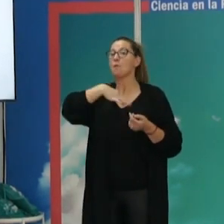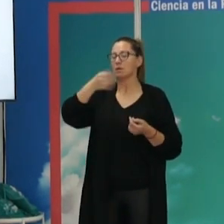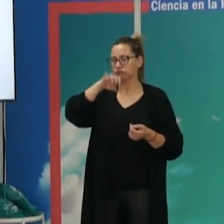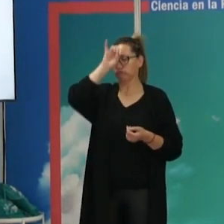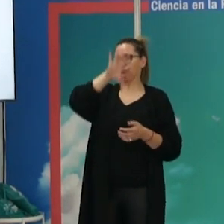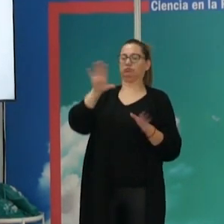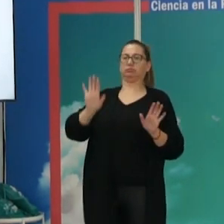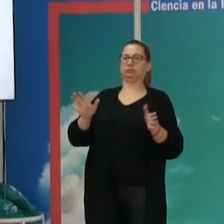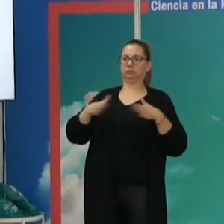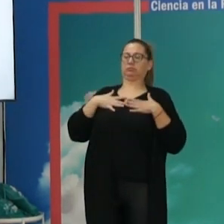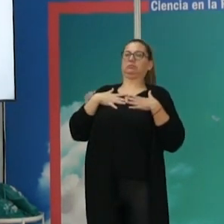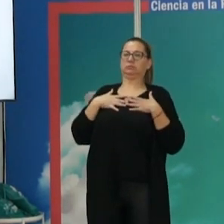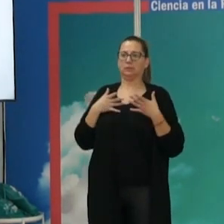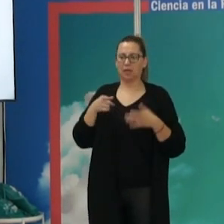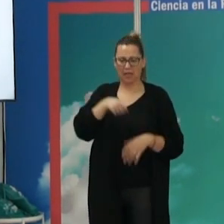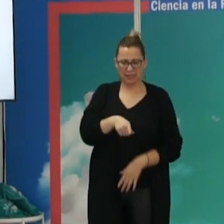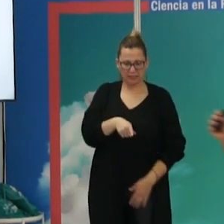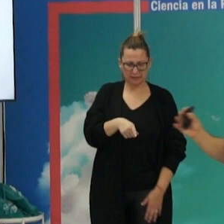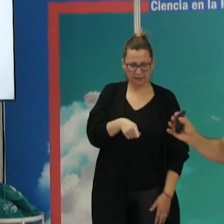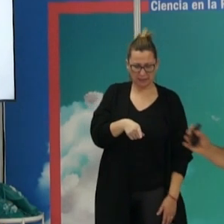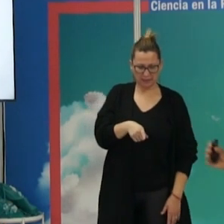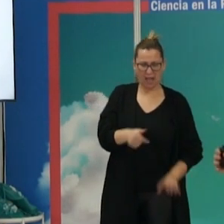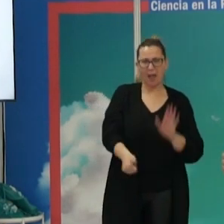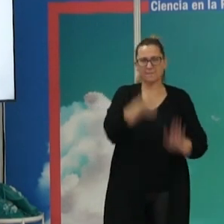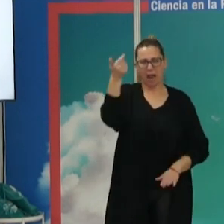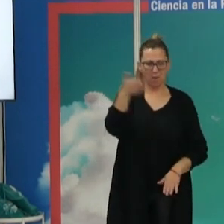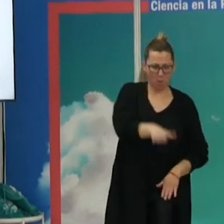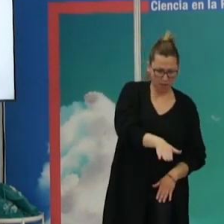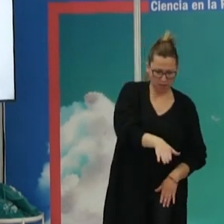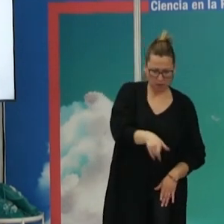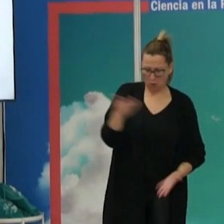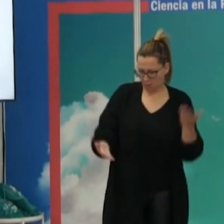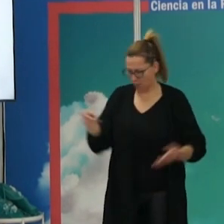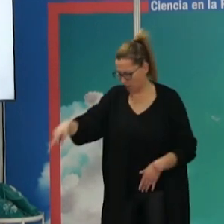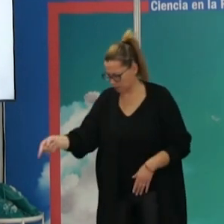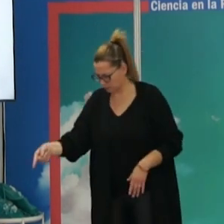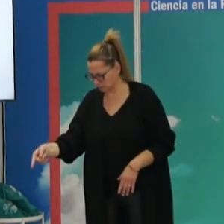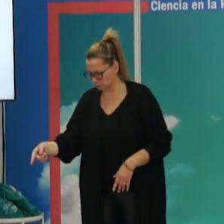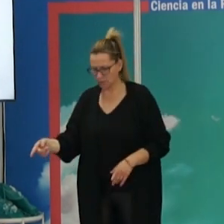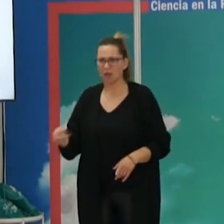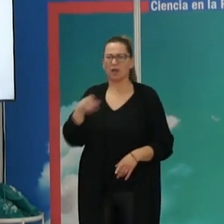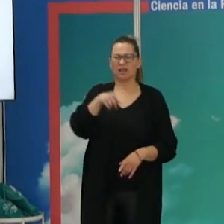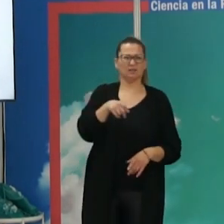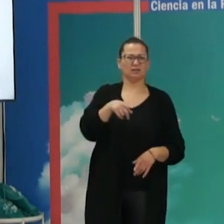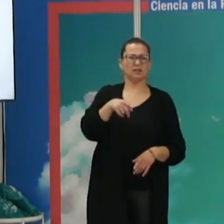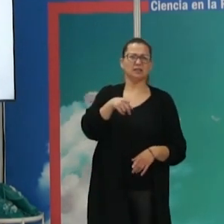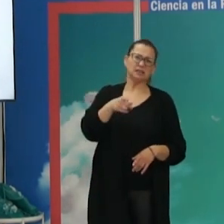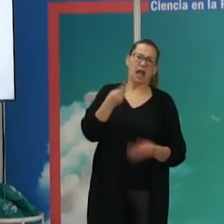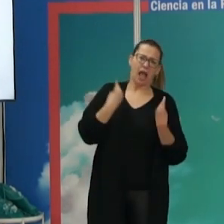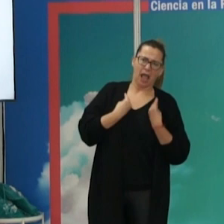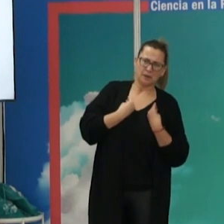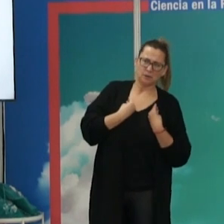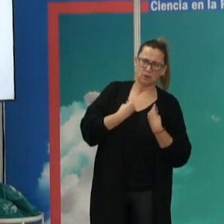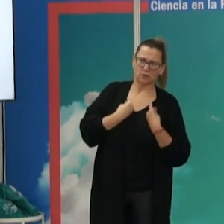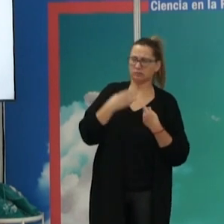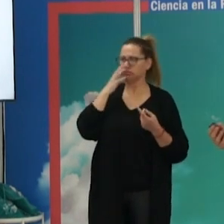decir: este individuo está bastante muerto, o ese está más muerto que este otro. Este está bastante vivo, como métricas así graduales